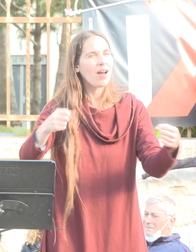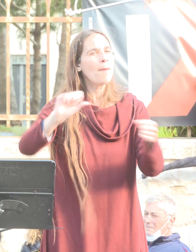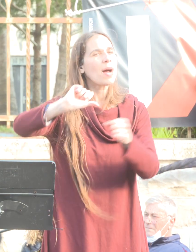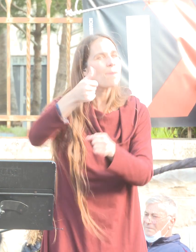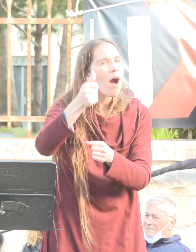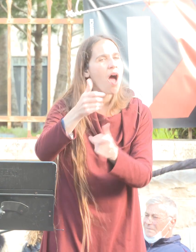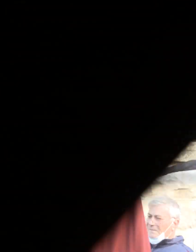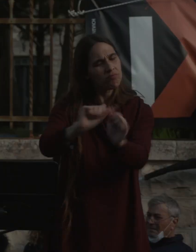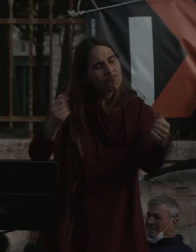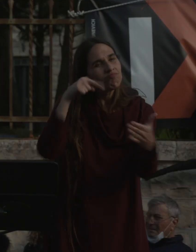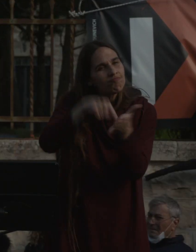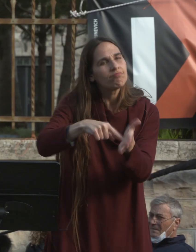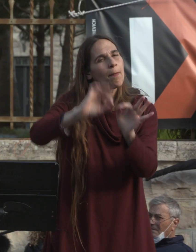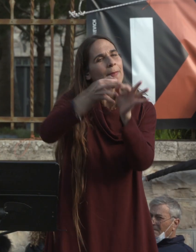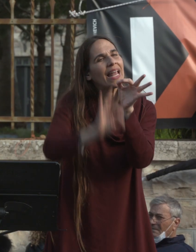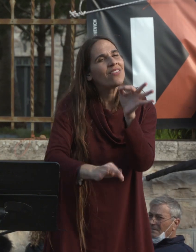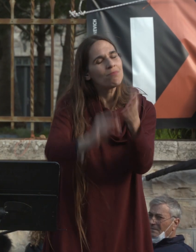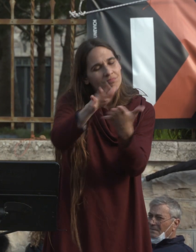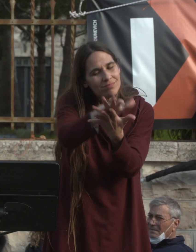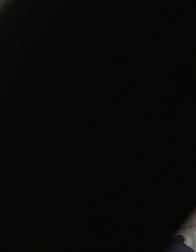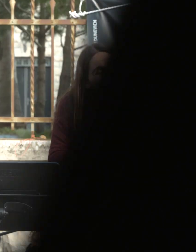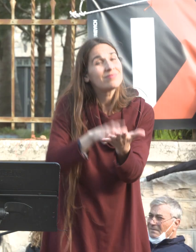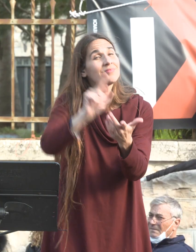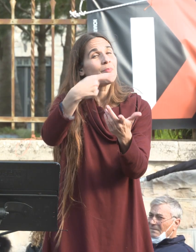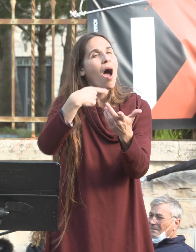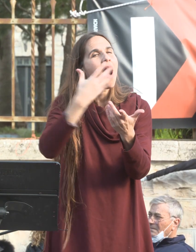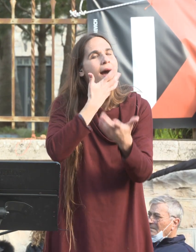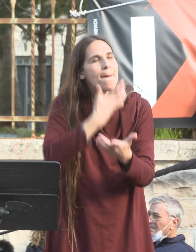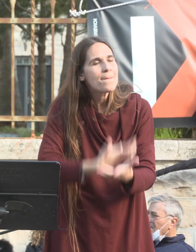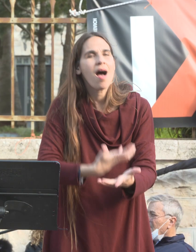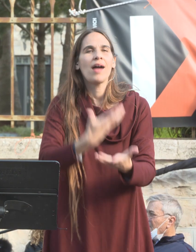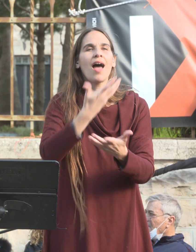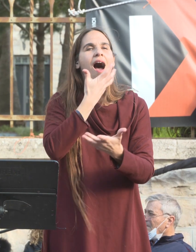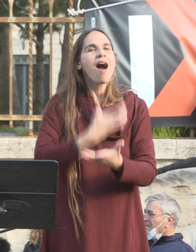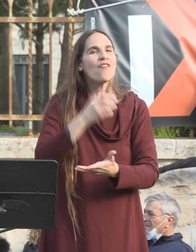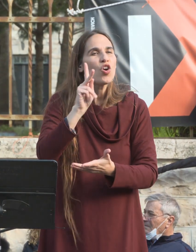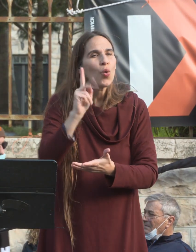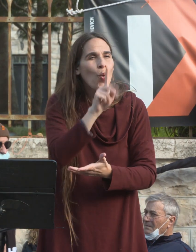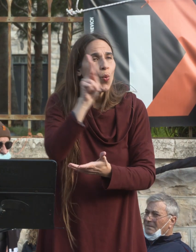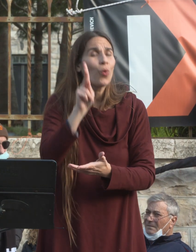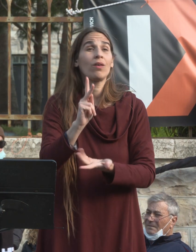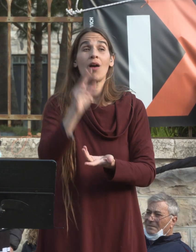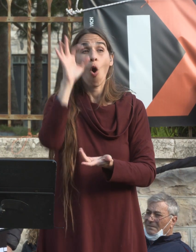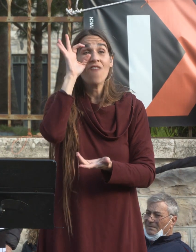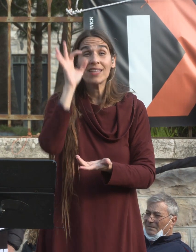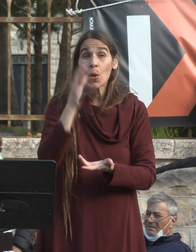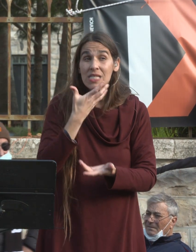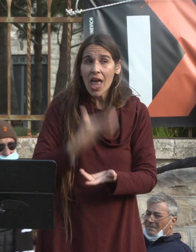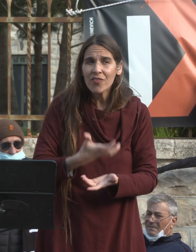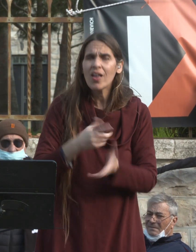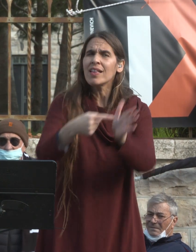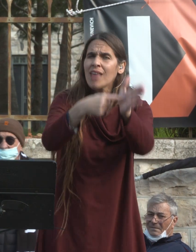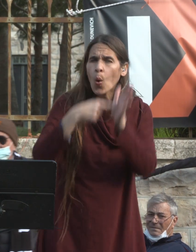בגמרא, בכתבי גדולי הדור כמו הרמב״ם, הרמב״ן, הרב קוק, המרן עובדיה יוסף,